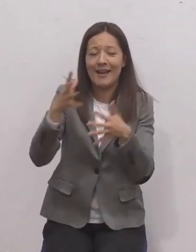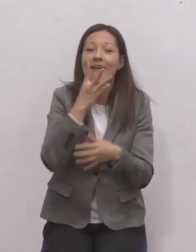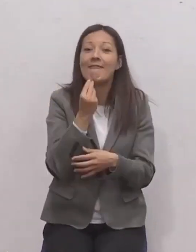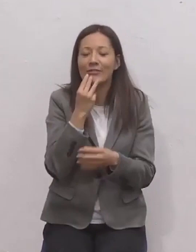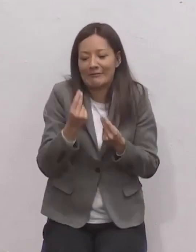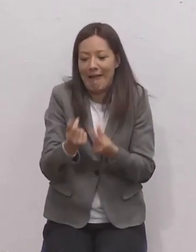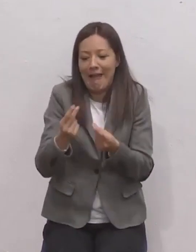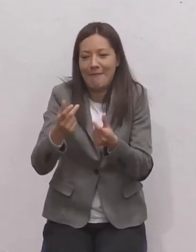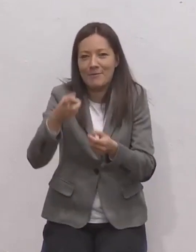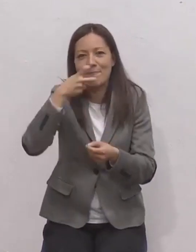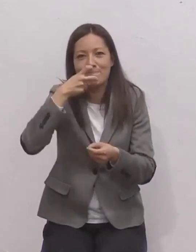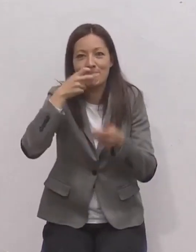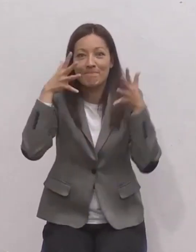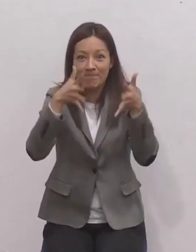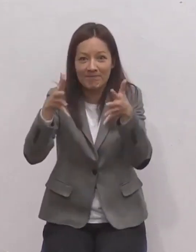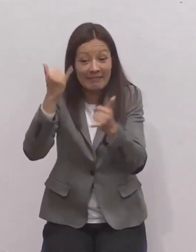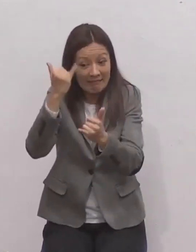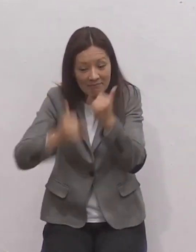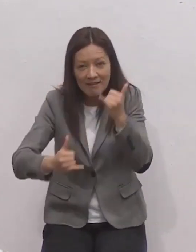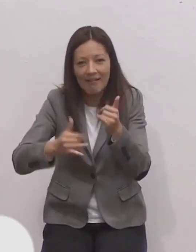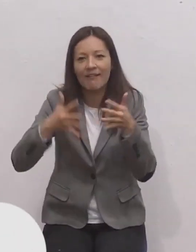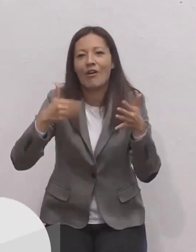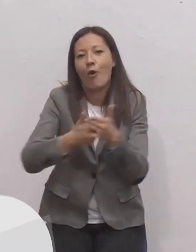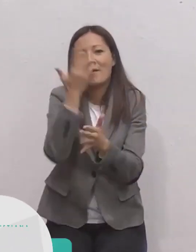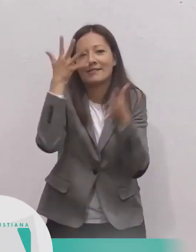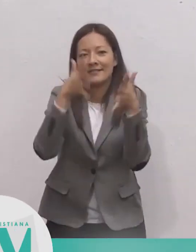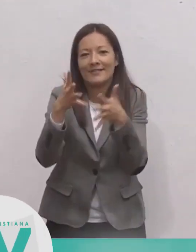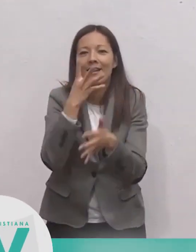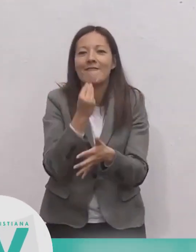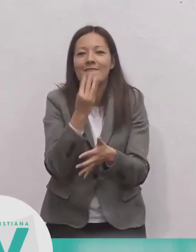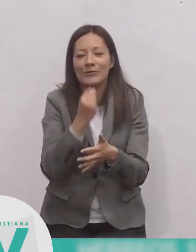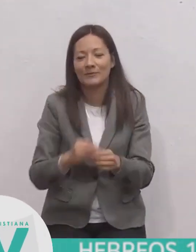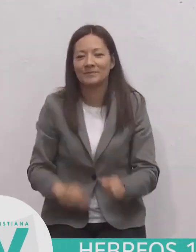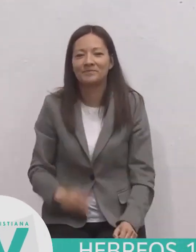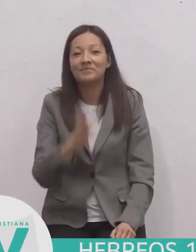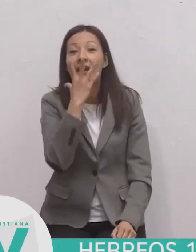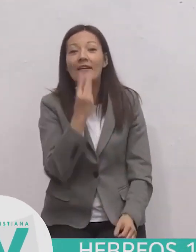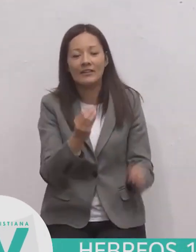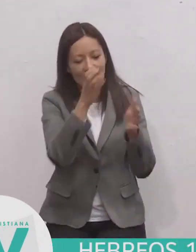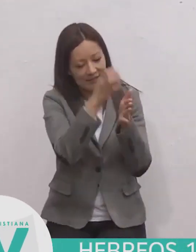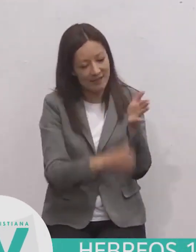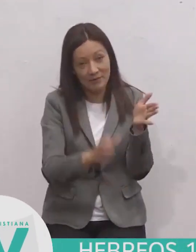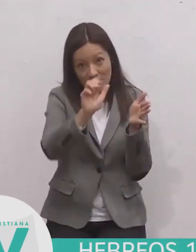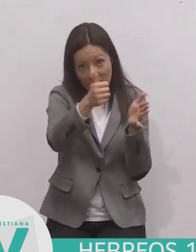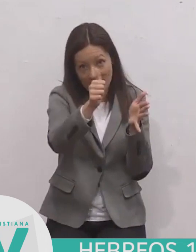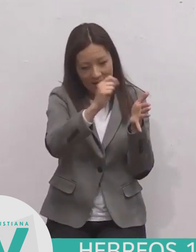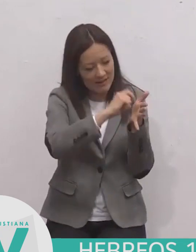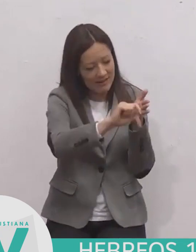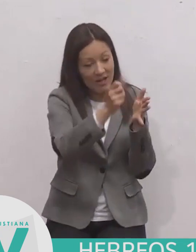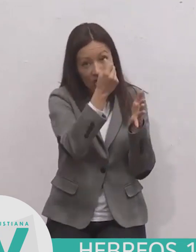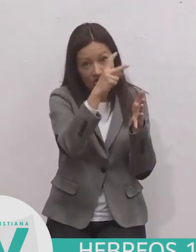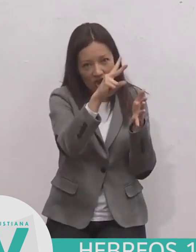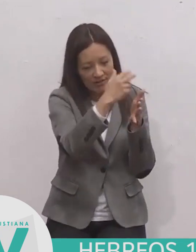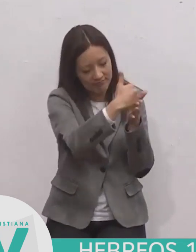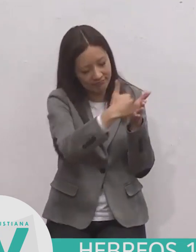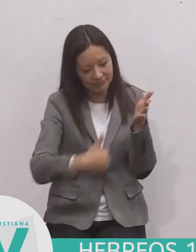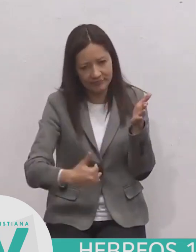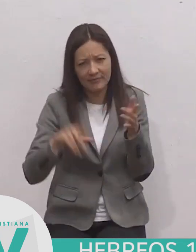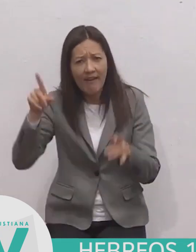en Isaías, para terminar rápido Isaías. Hebreos capítulo 10, versículo 12 en adelante. Pero